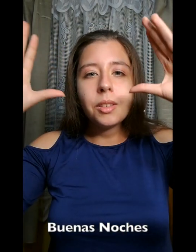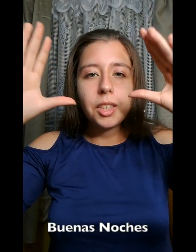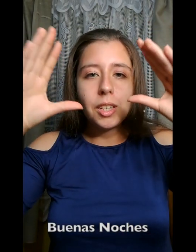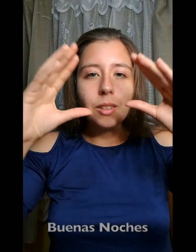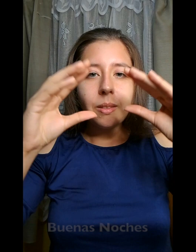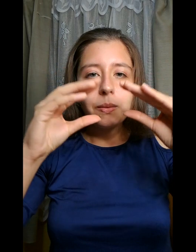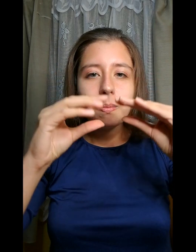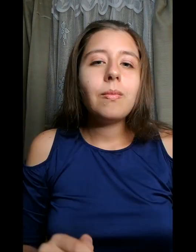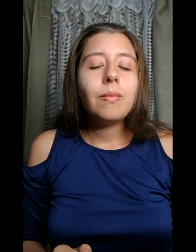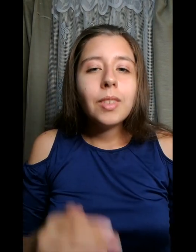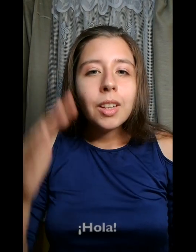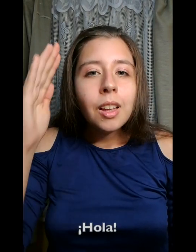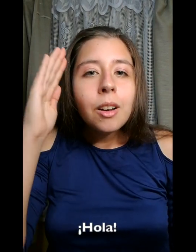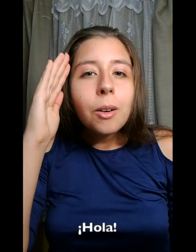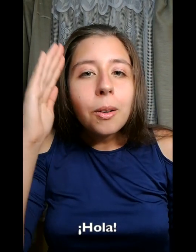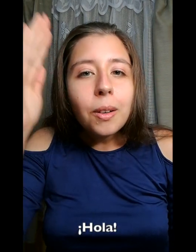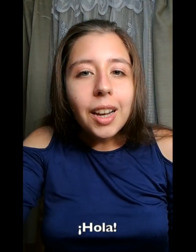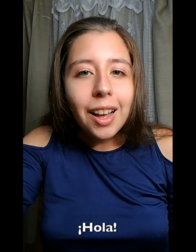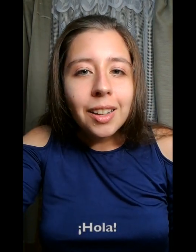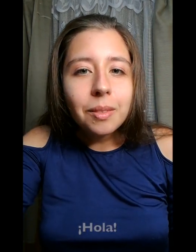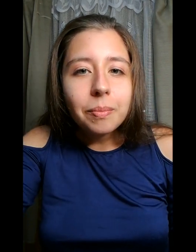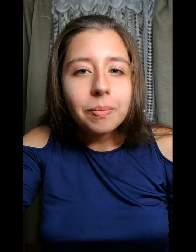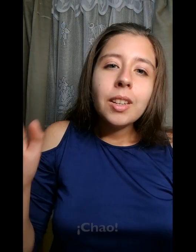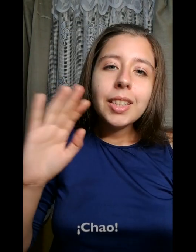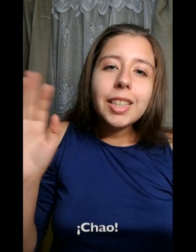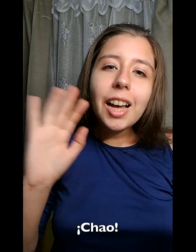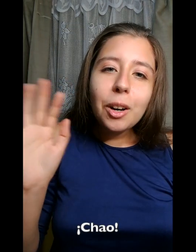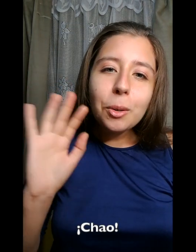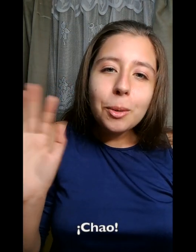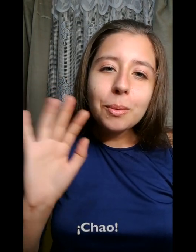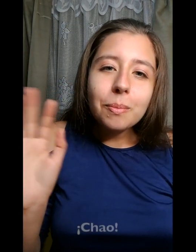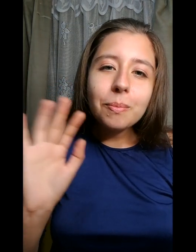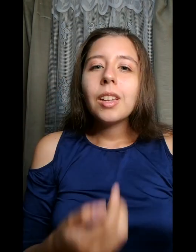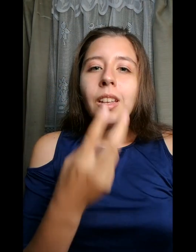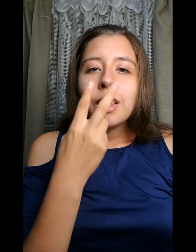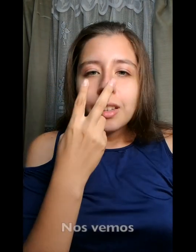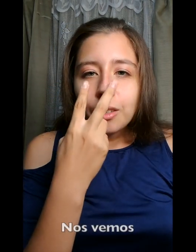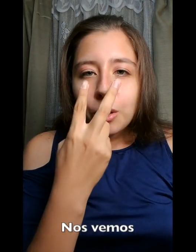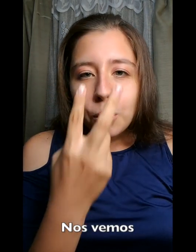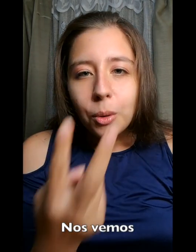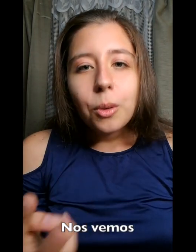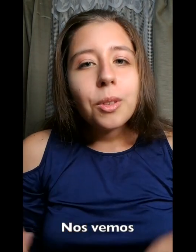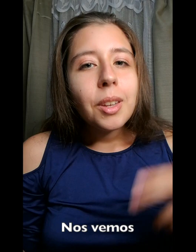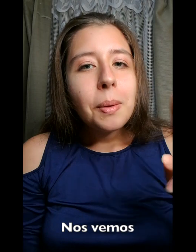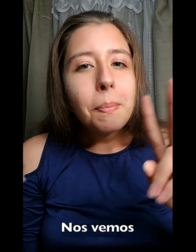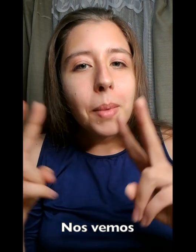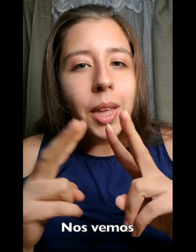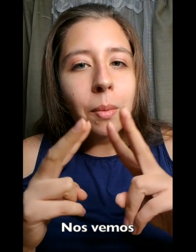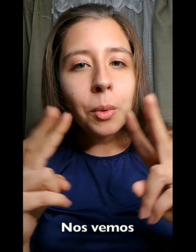noches. Hola, chao, nos vemos.